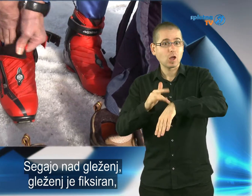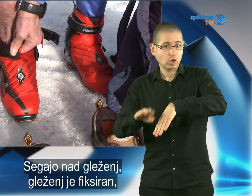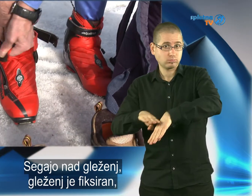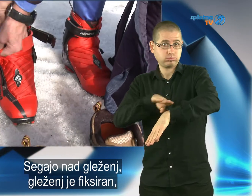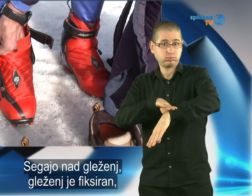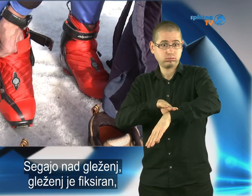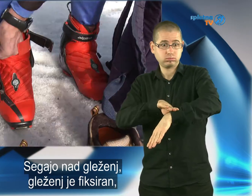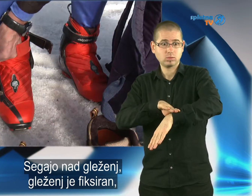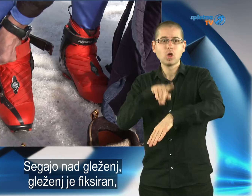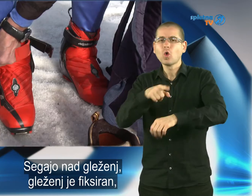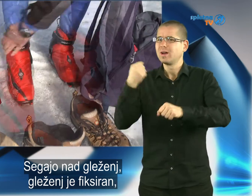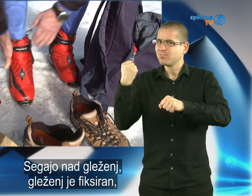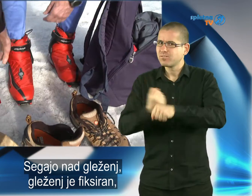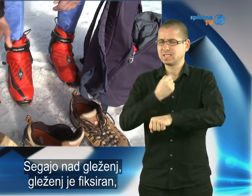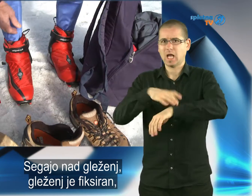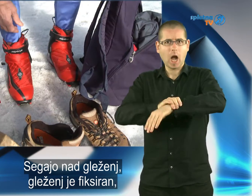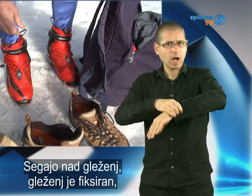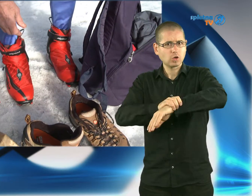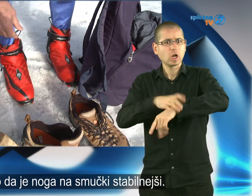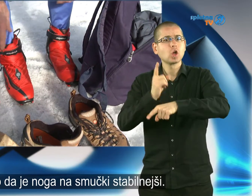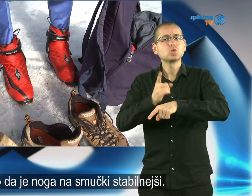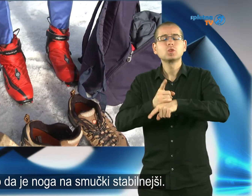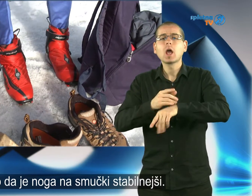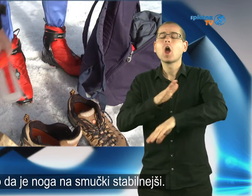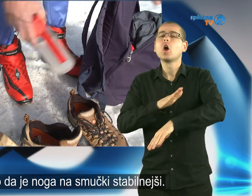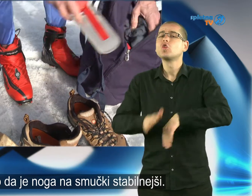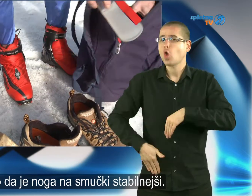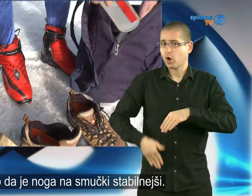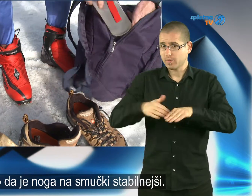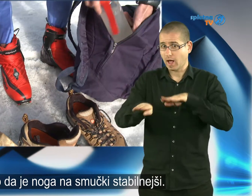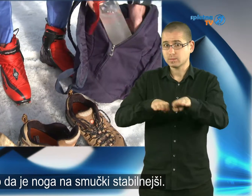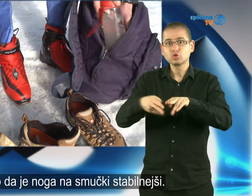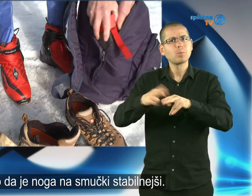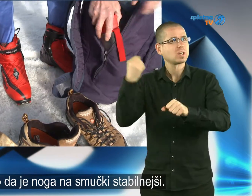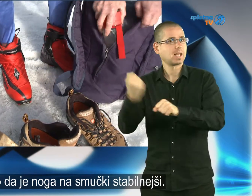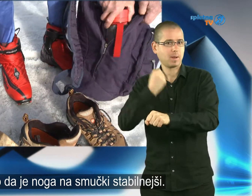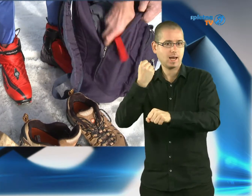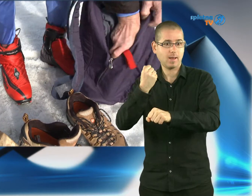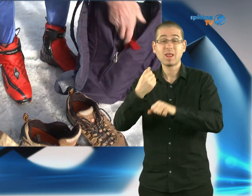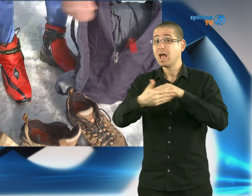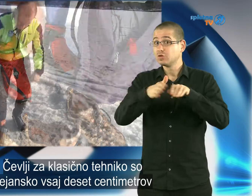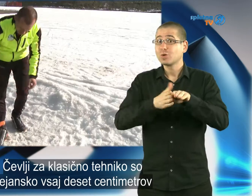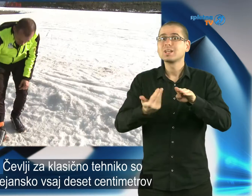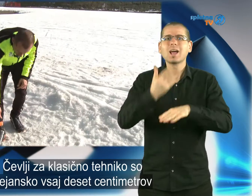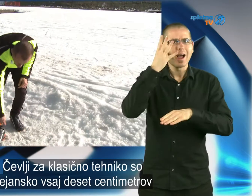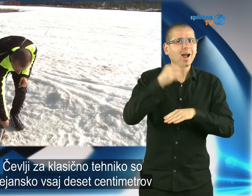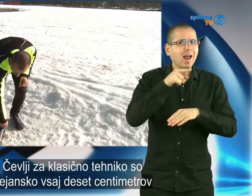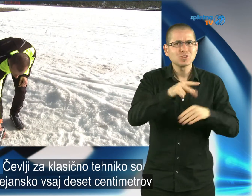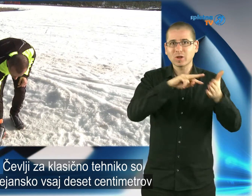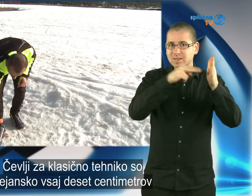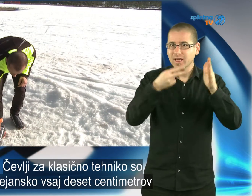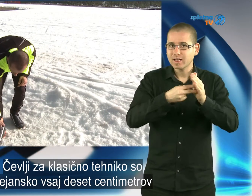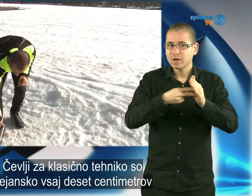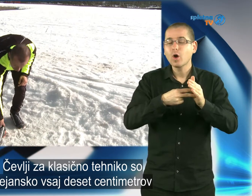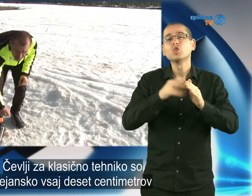segajo nad gleženj, gleženj je fiksiran, zato da je tudi noga na smučki potem bolj stabilna. Medtem ko čevlji za klasično